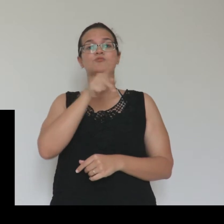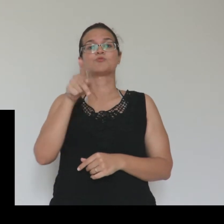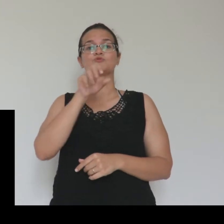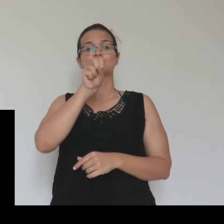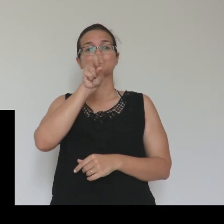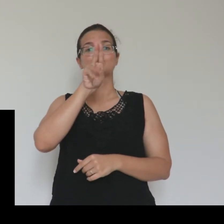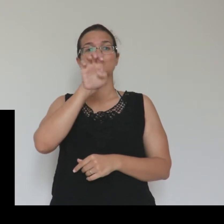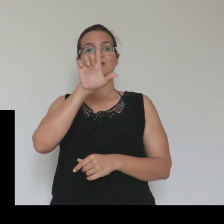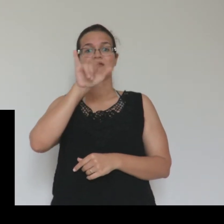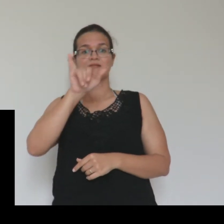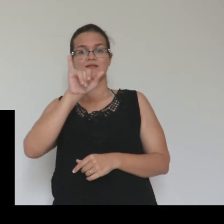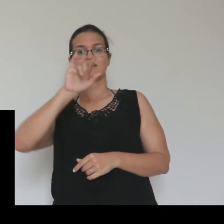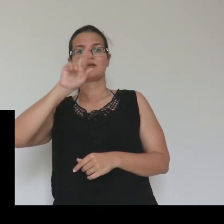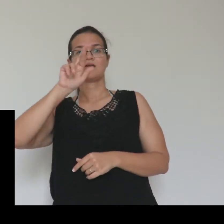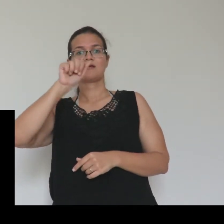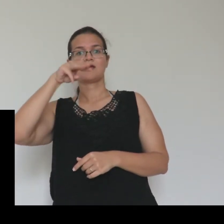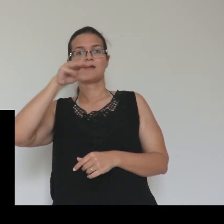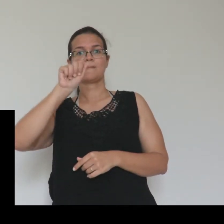até